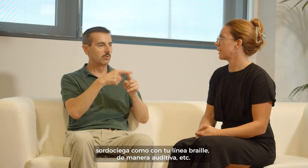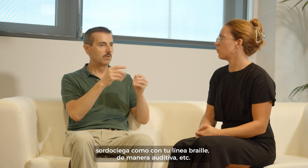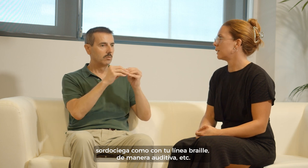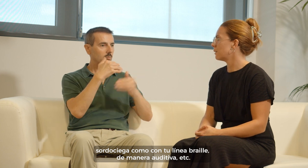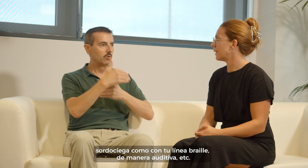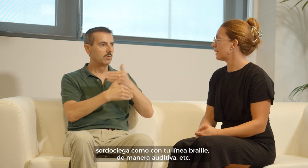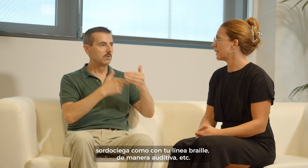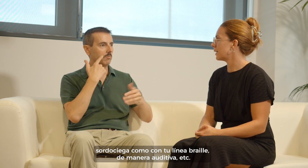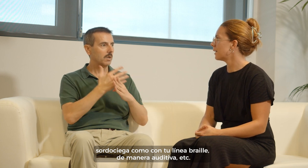manera auditiva, etc.,